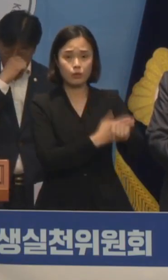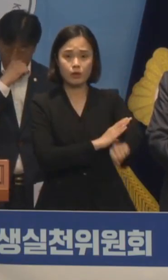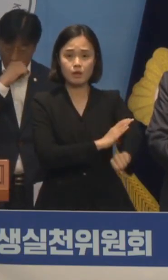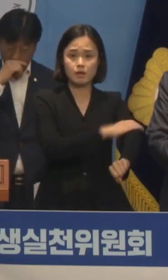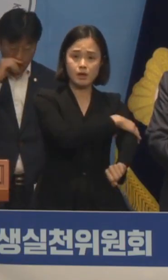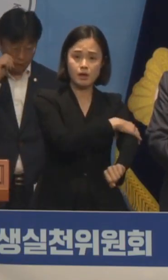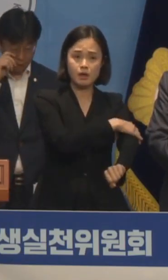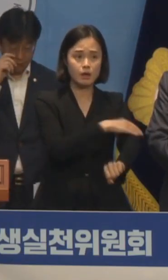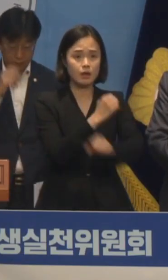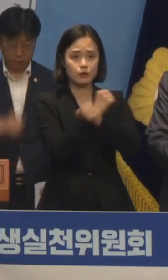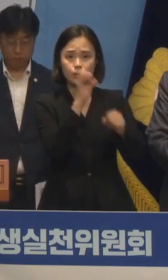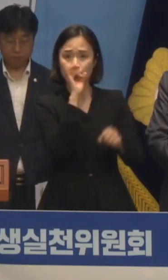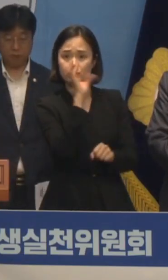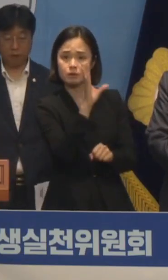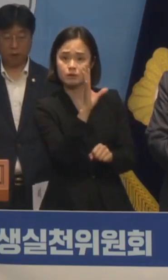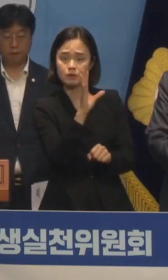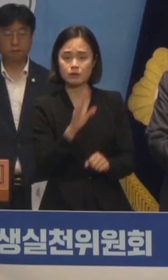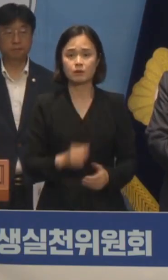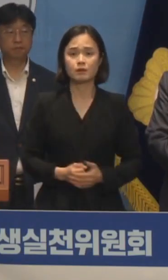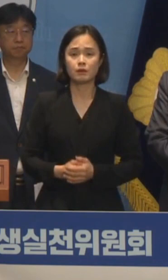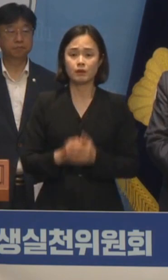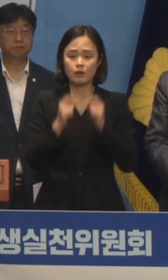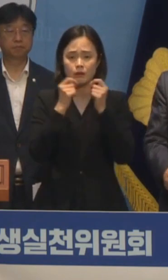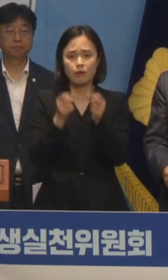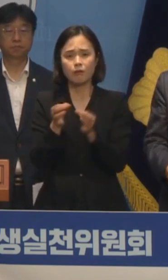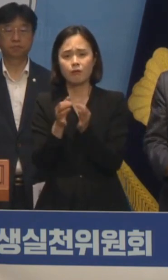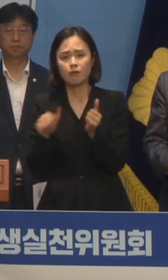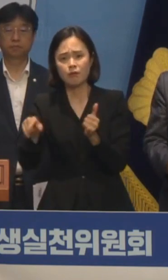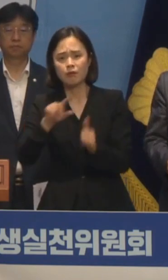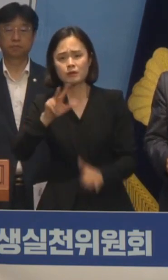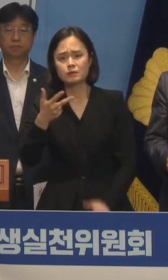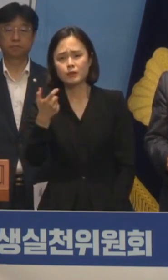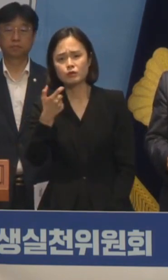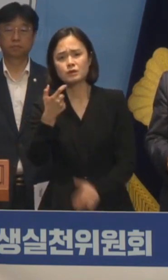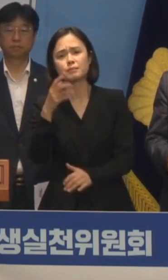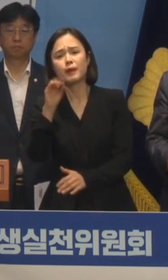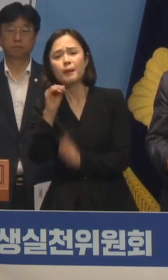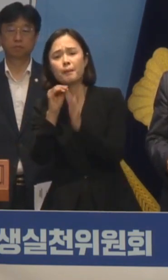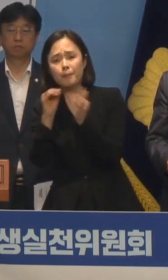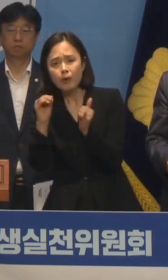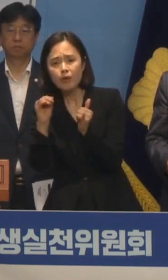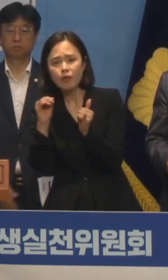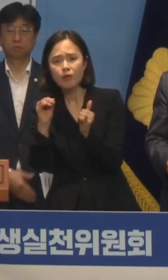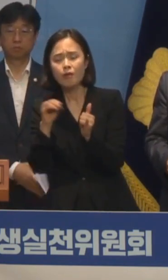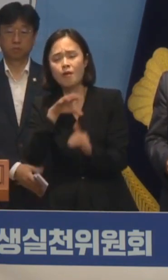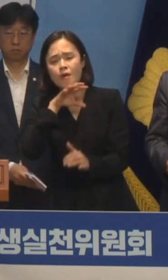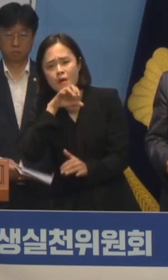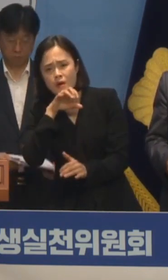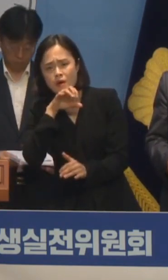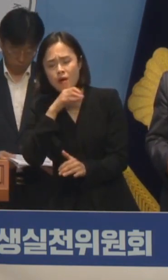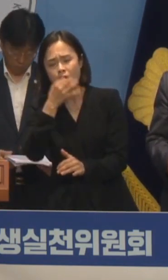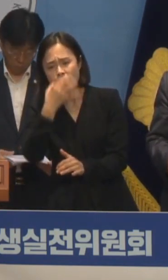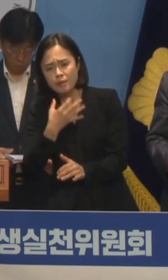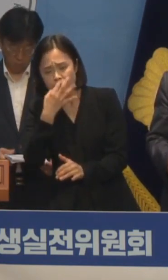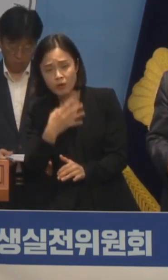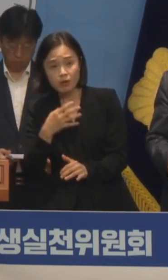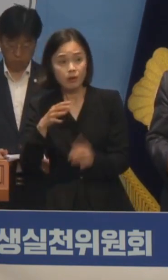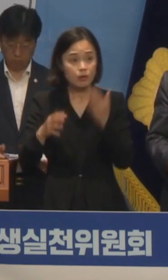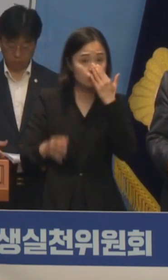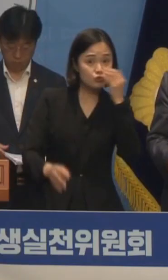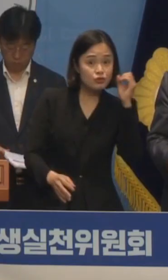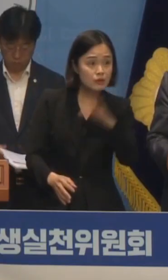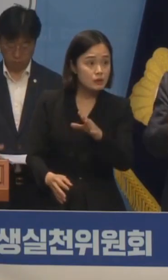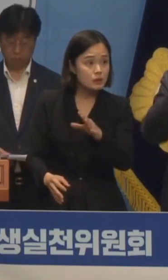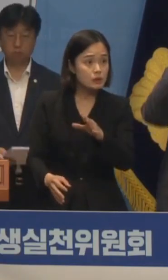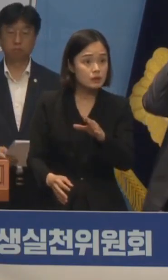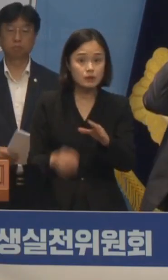앞으로 760만의 소상공인들 자영업을 목소리를 무시하고 상생을 하지 않으면